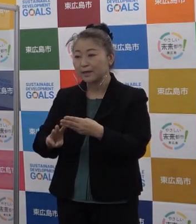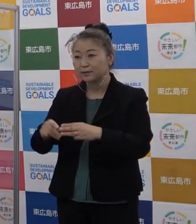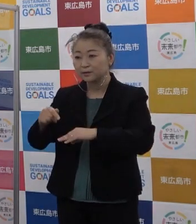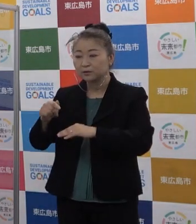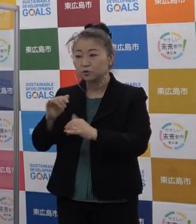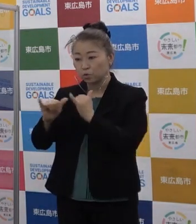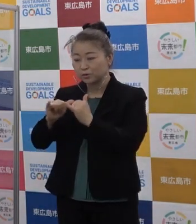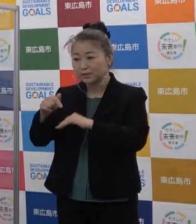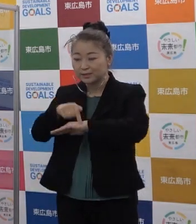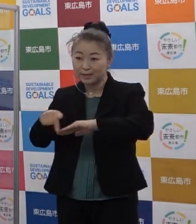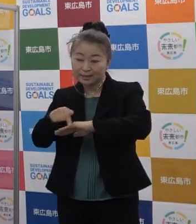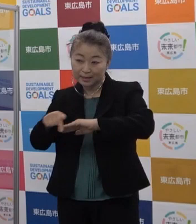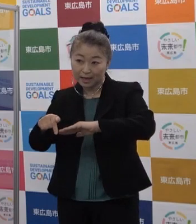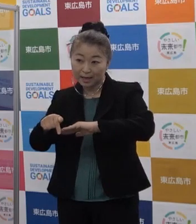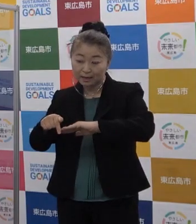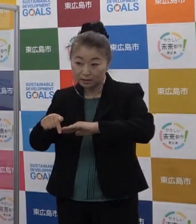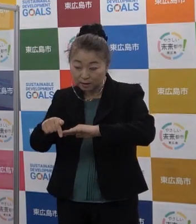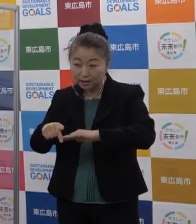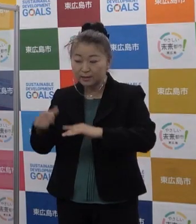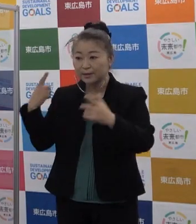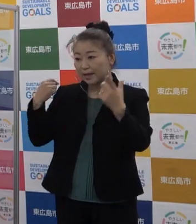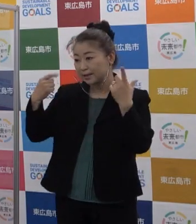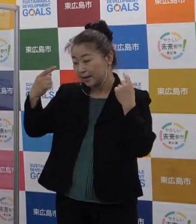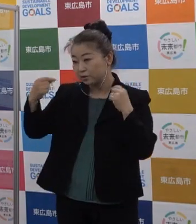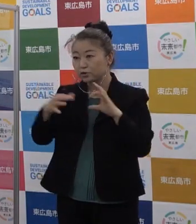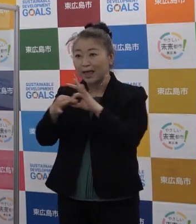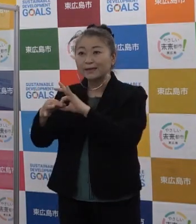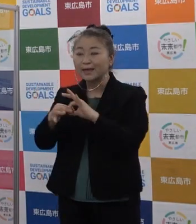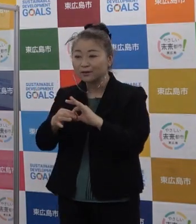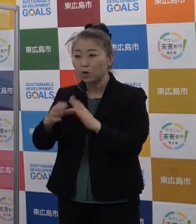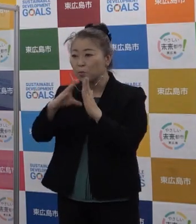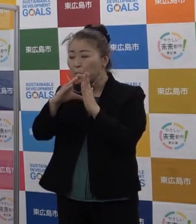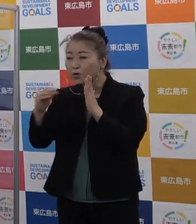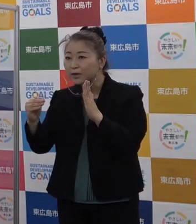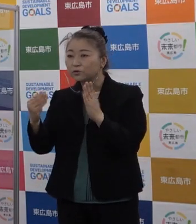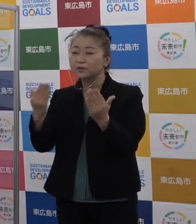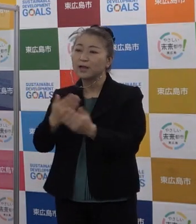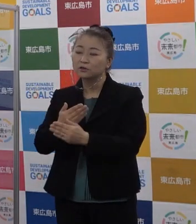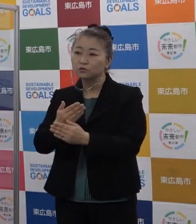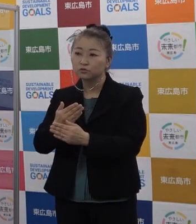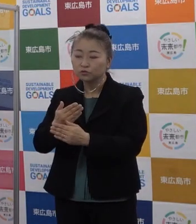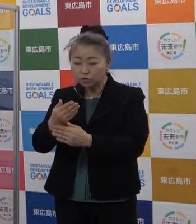における大学連携のモデル事業モデルケースになるではないかというふうに、